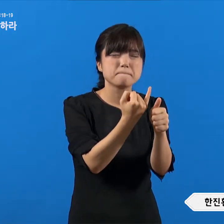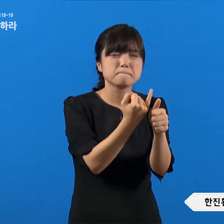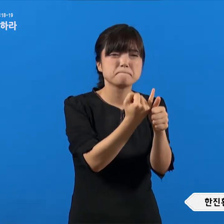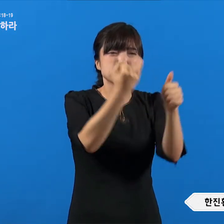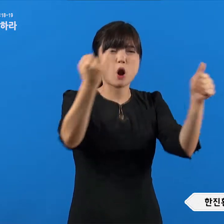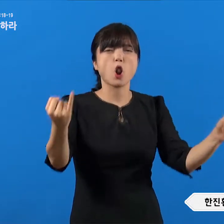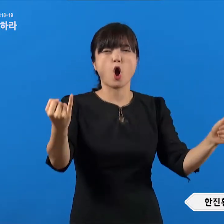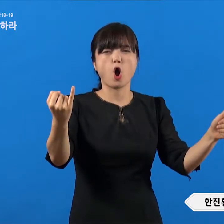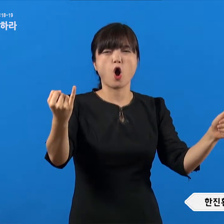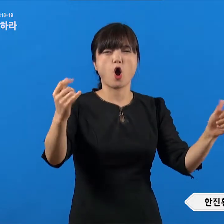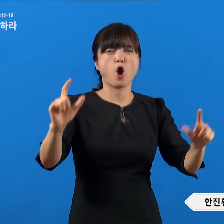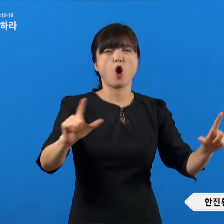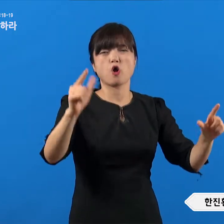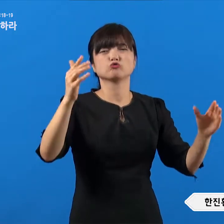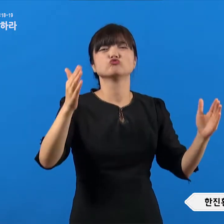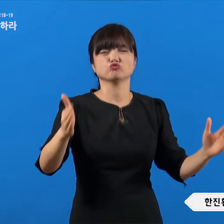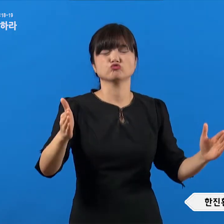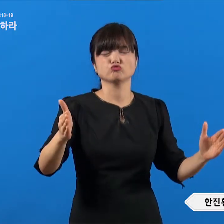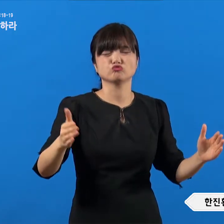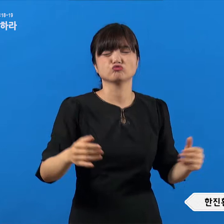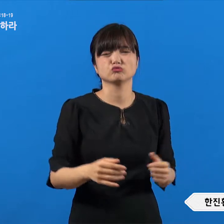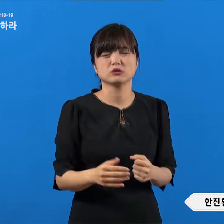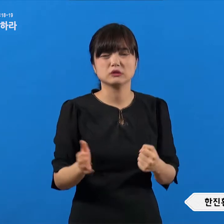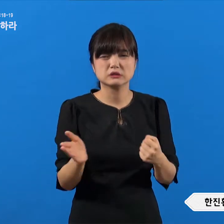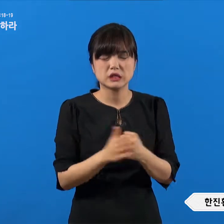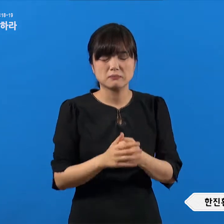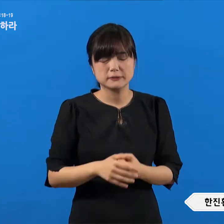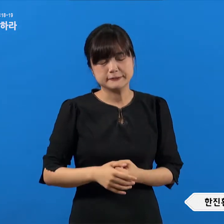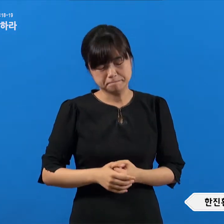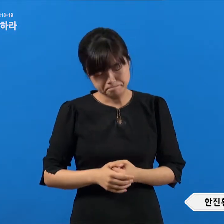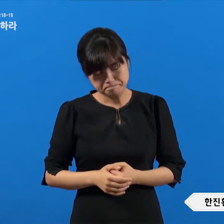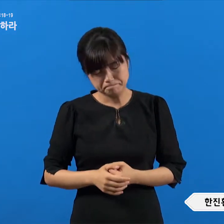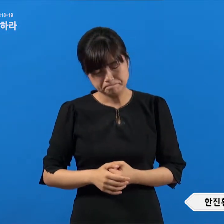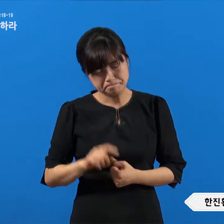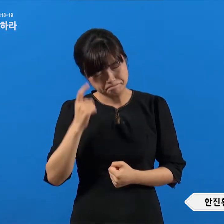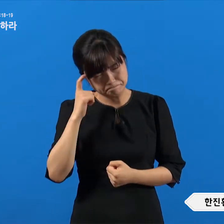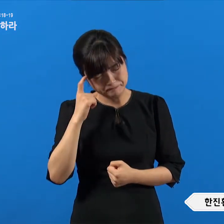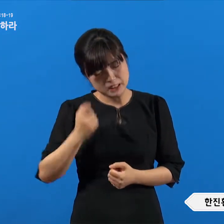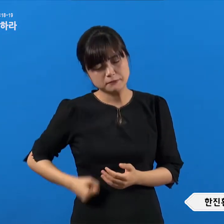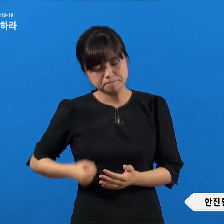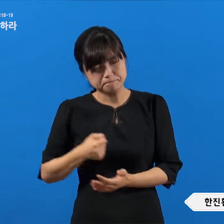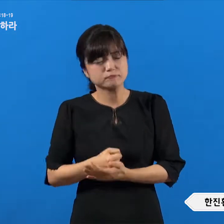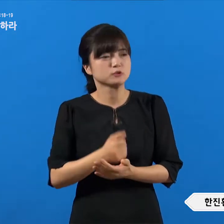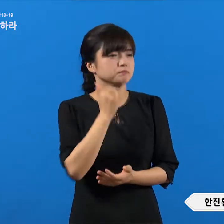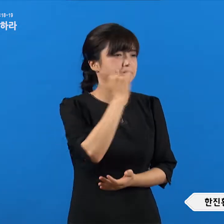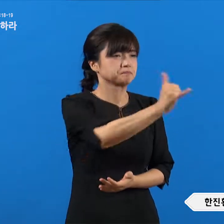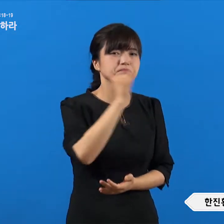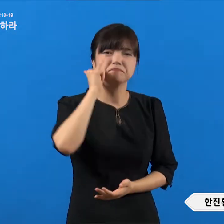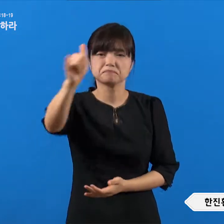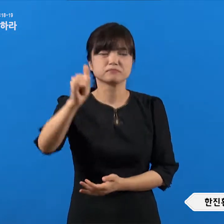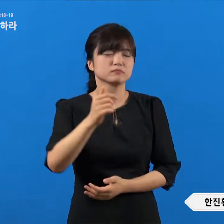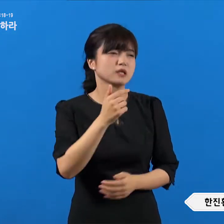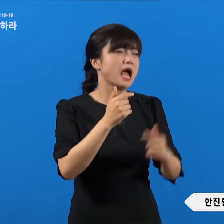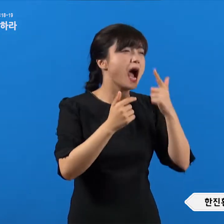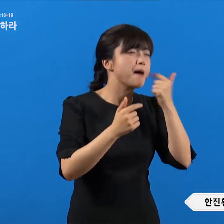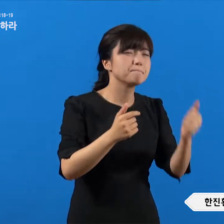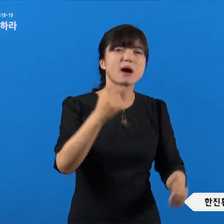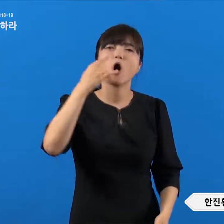선생님이 고민을 하다가 용기를 내어서 그 부모님을 학교로 호출을 했습니다. 두 사람을 다